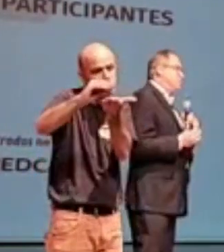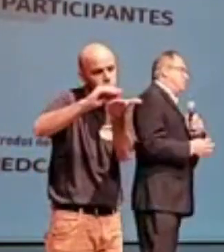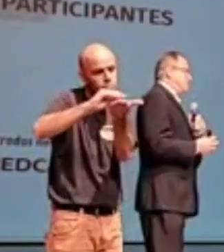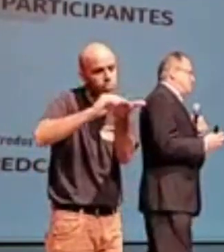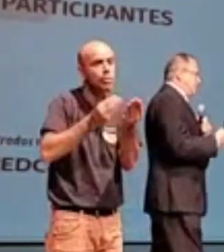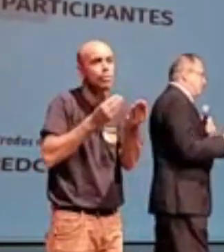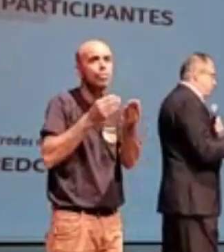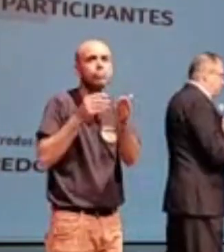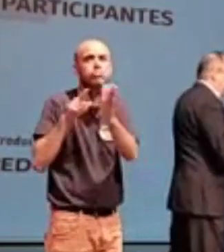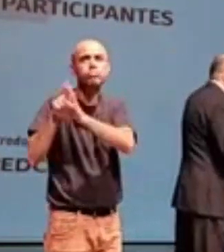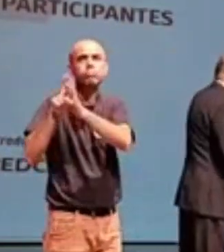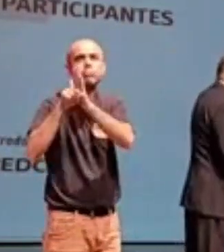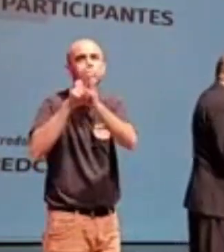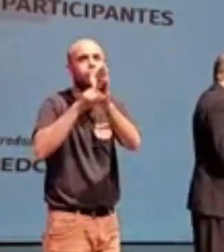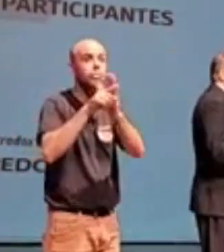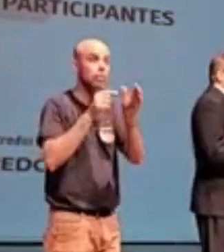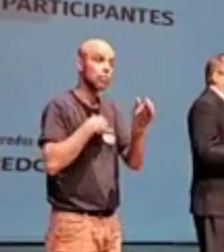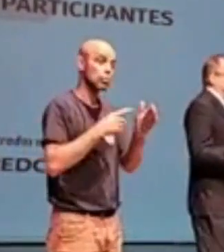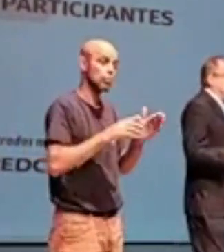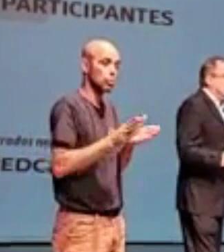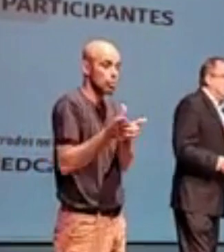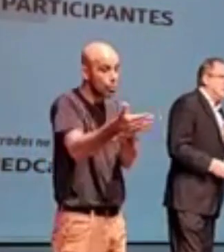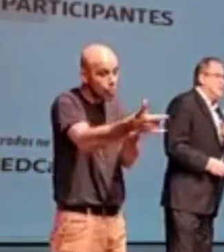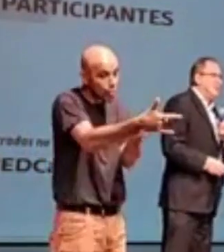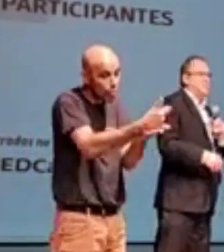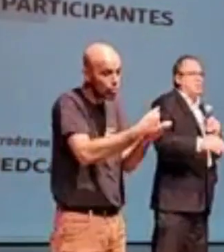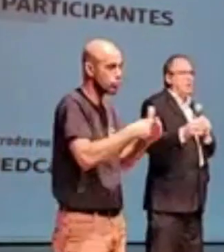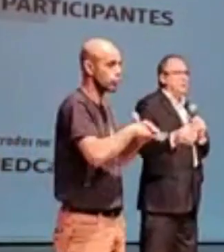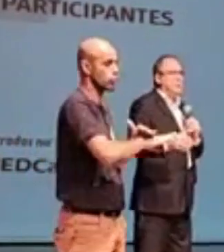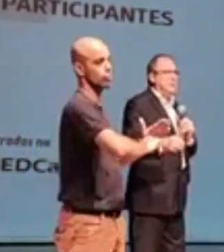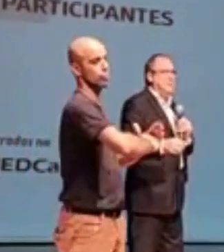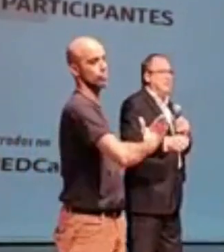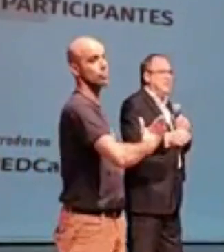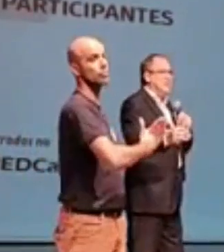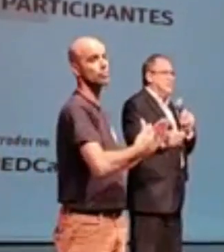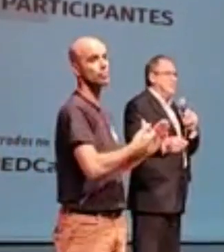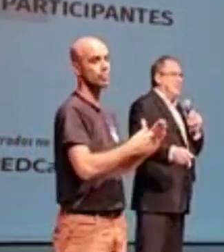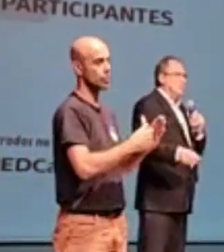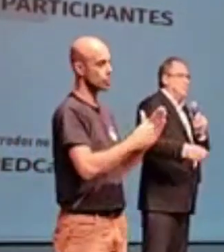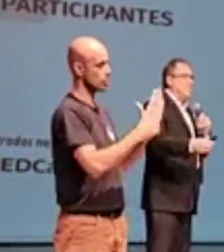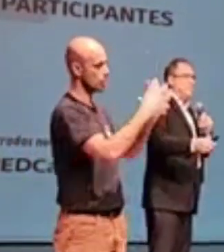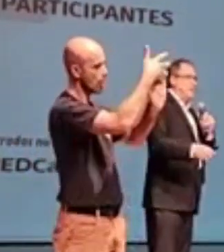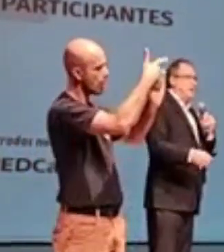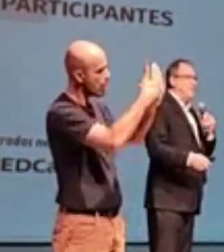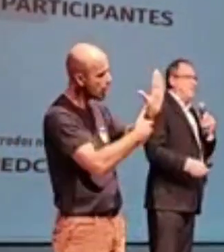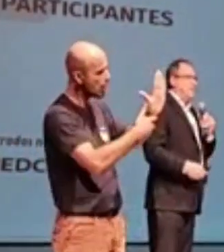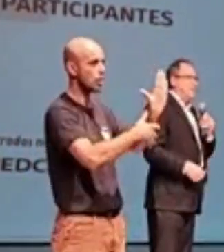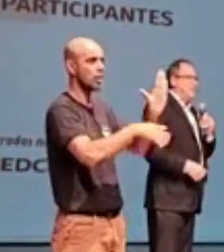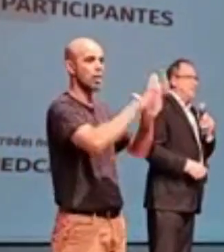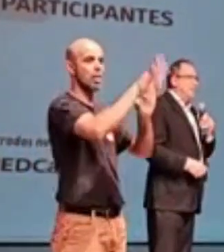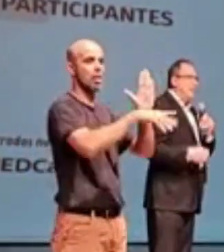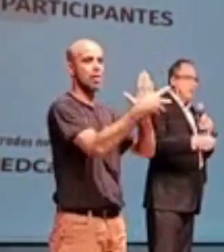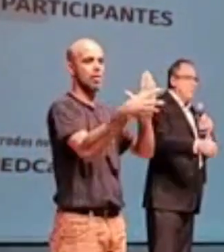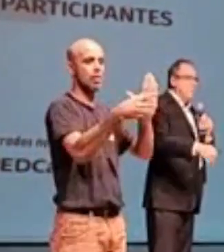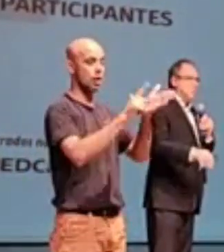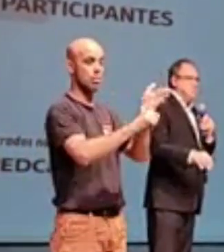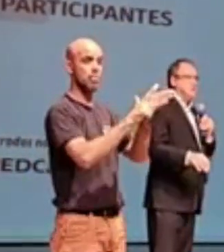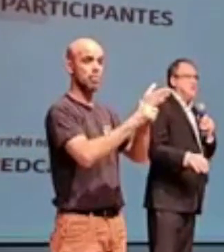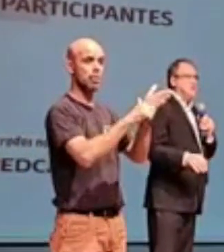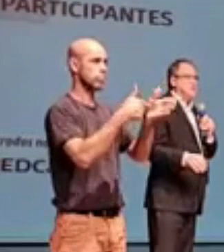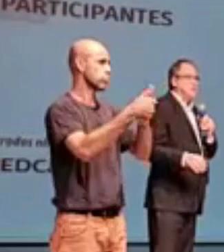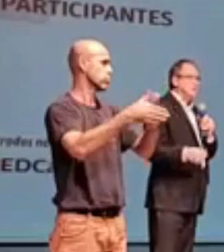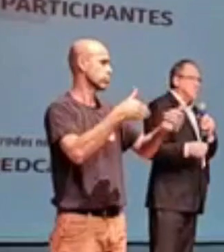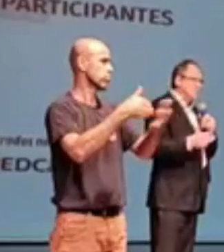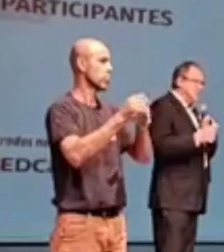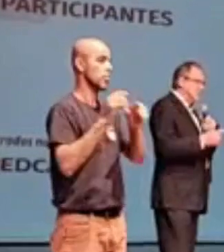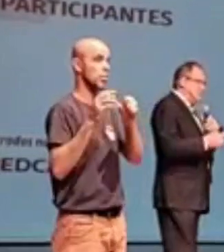Porque hoje em dia a gente tem que proteger o banco de dados. Você fala assim, coloca numa planilha Excel, num papel, Isso daí qualquer um pode